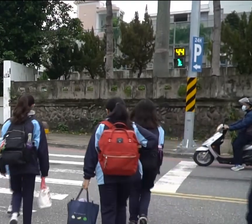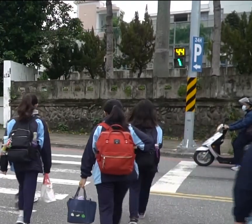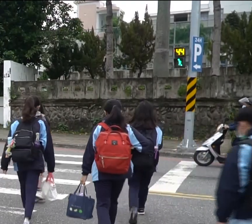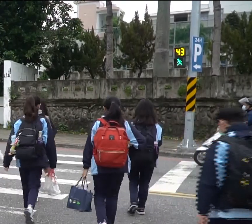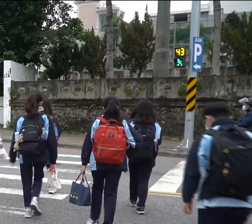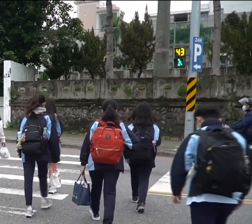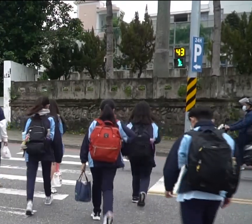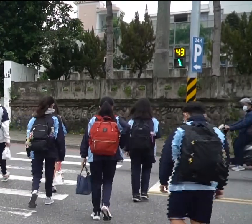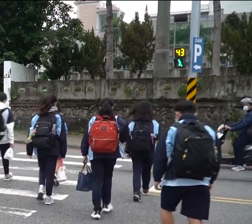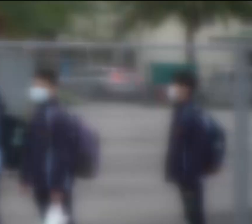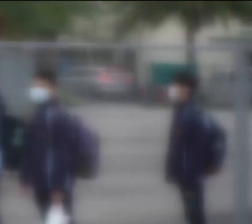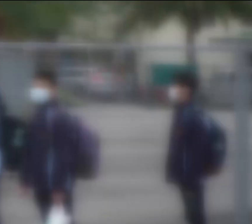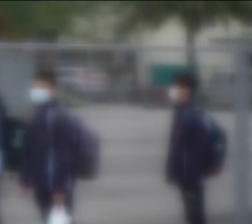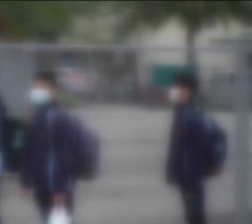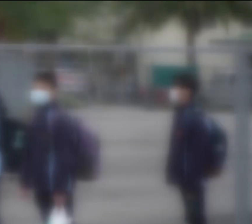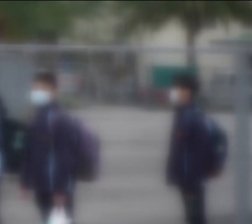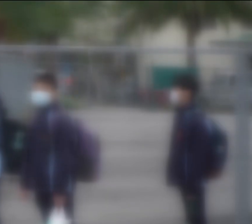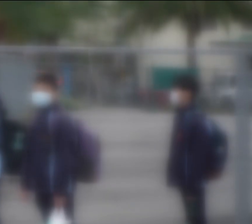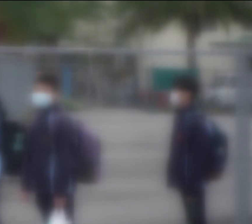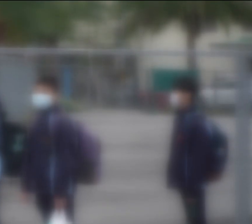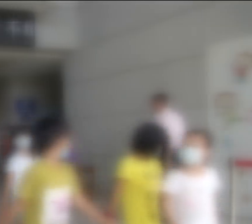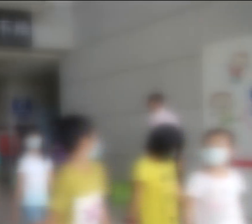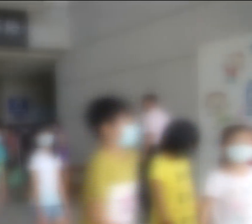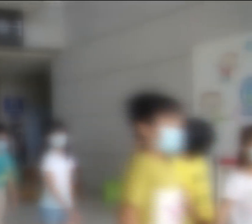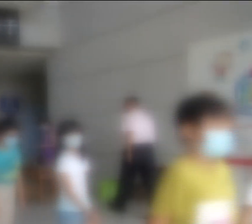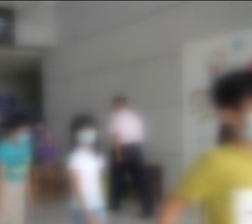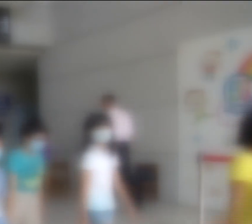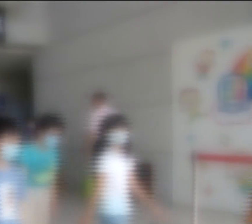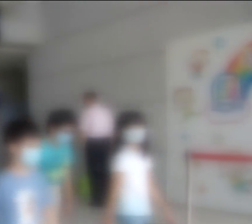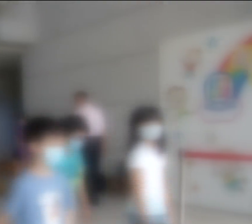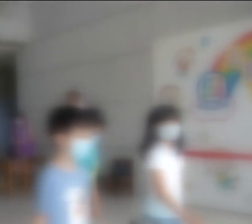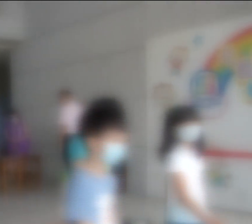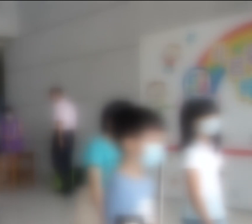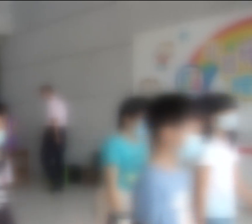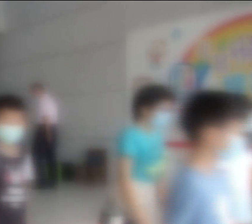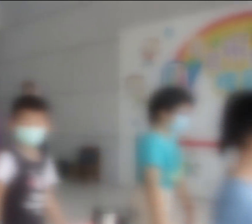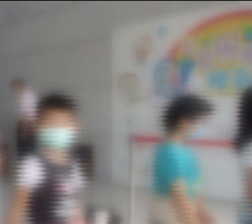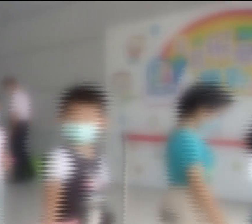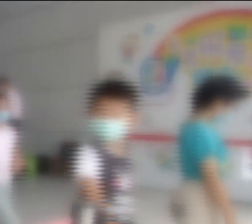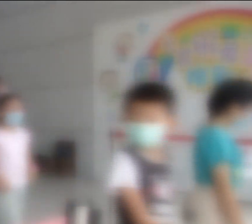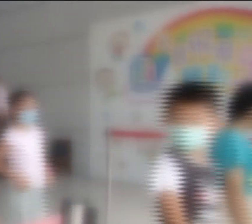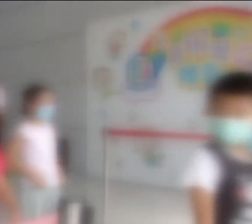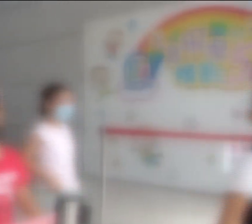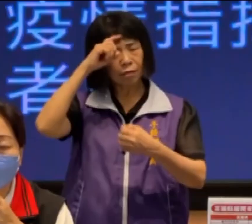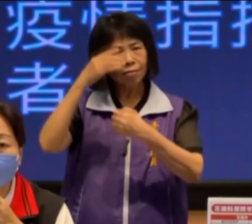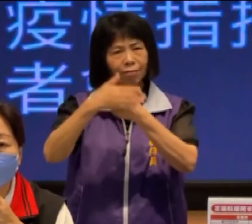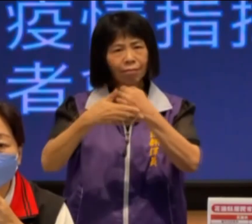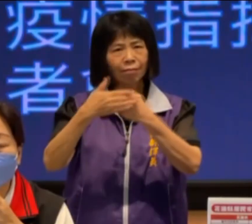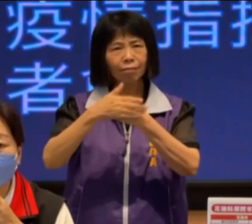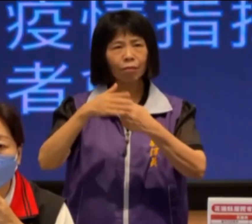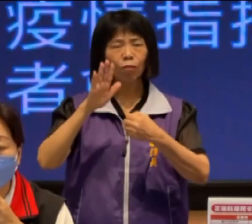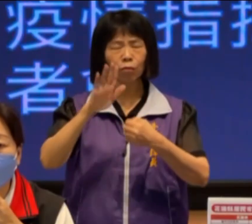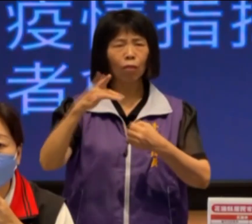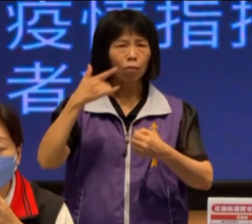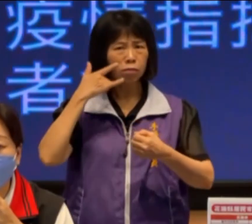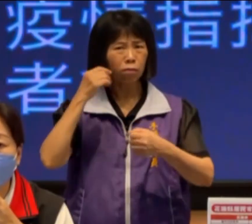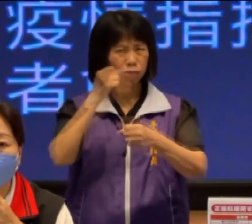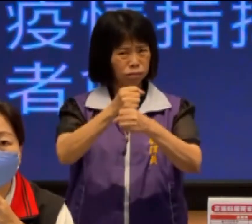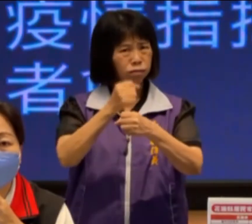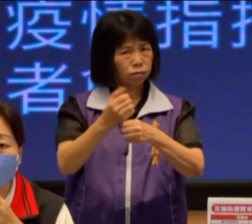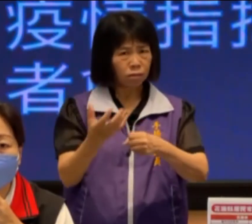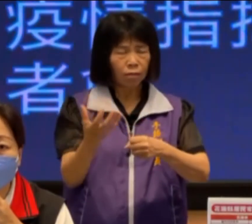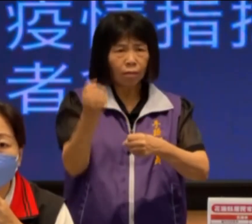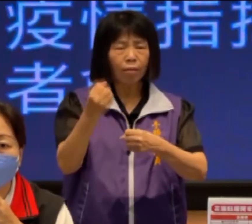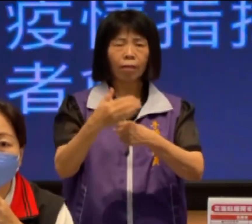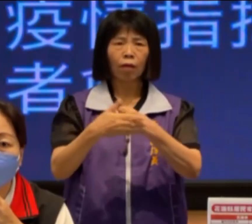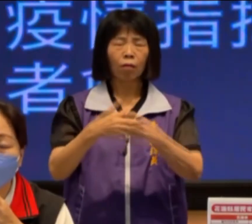囡仔伫厝诶，对一挂家庭造成经济压力，受教权原来受影响。 为了保障我们有一些家长的工作权，